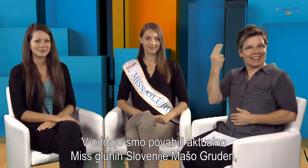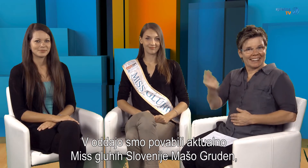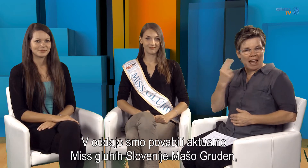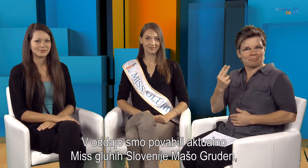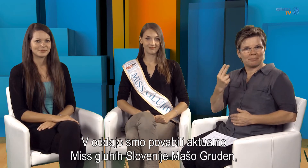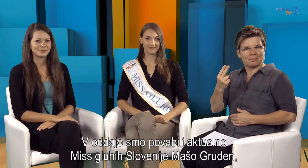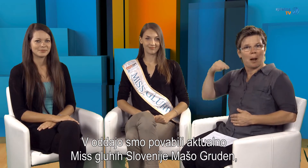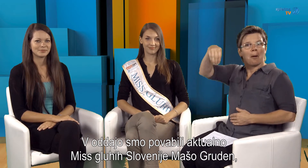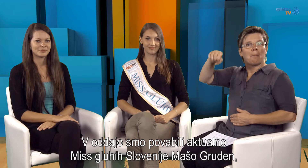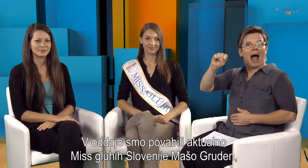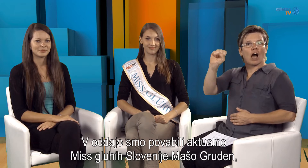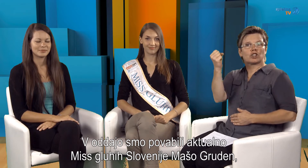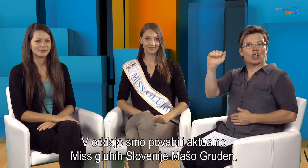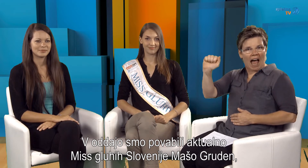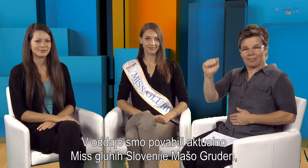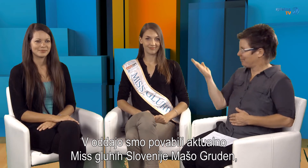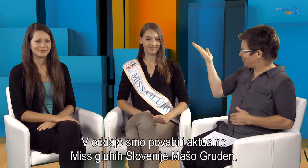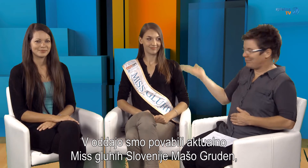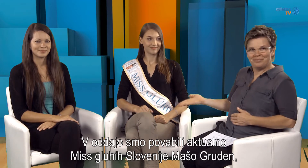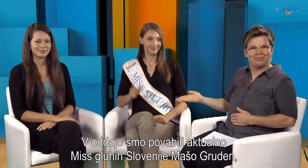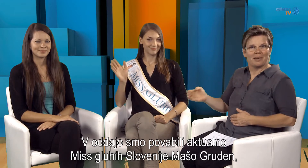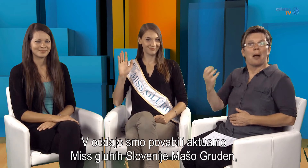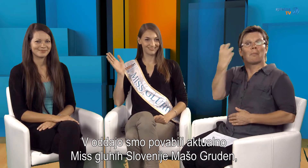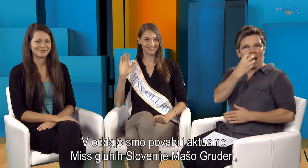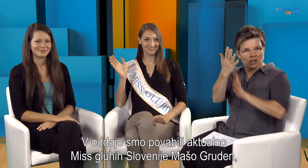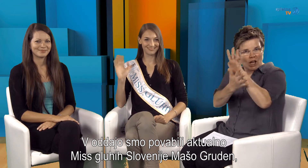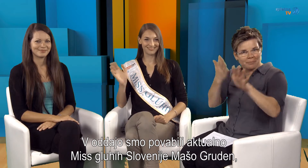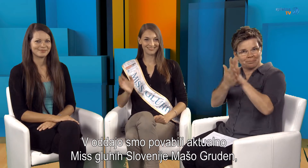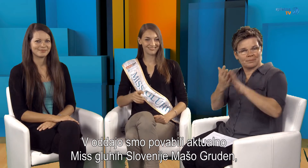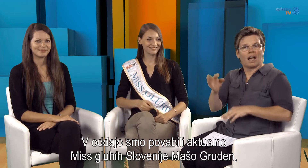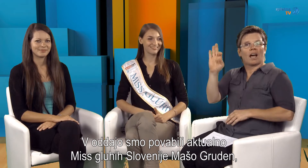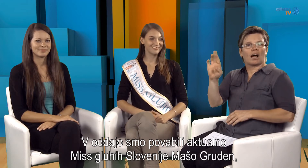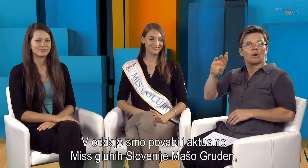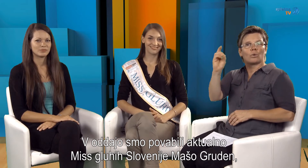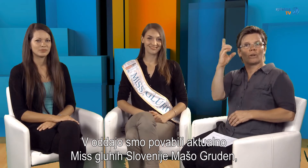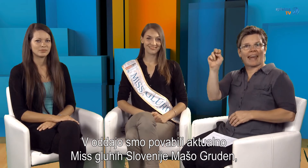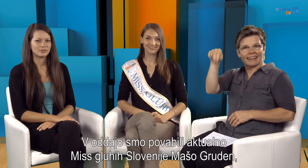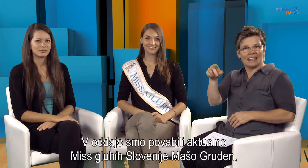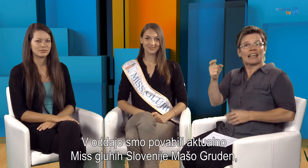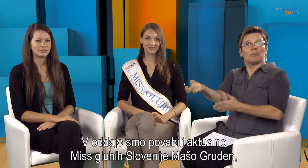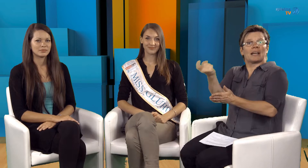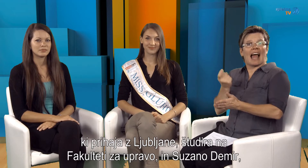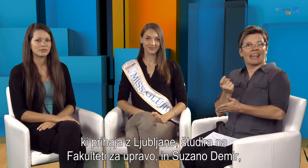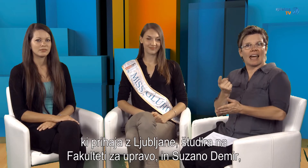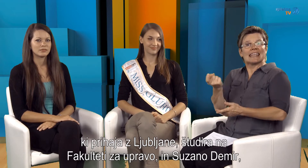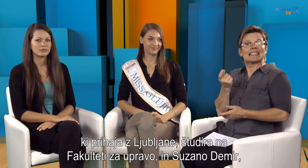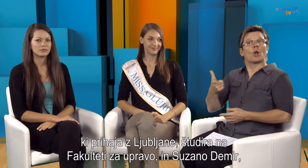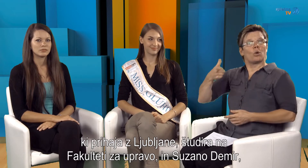beledüljen. Mászán. Mászán. Grúbád. Ibrája.